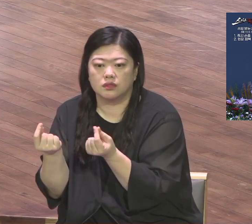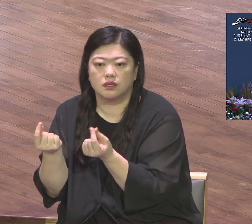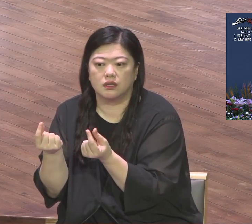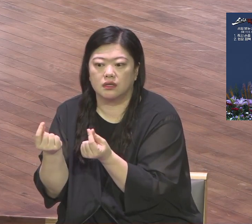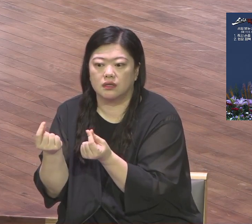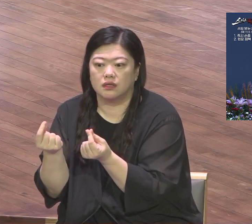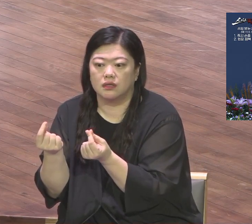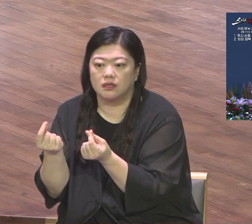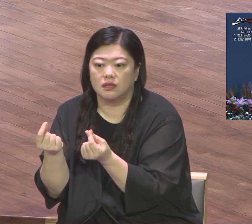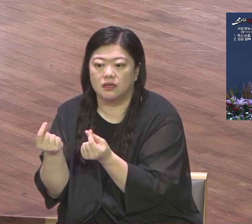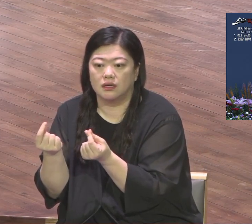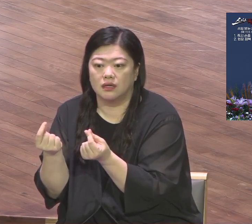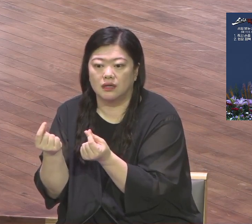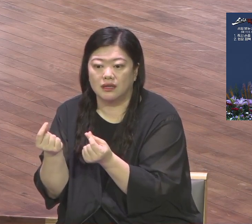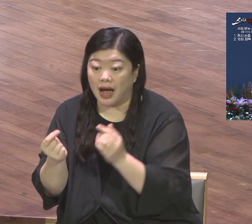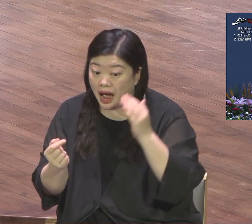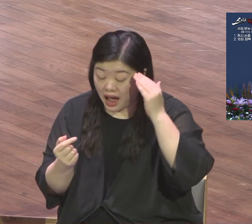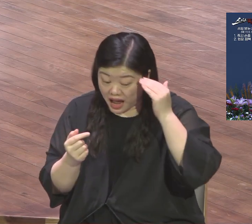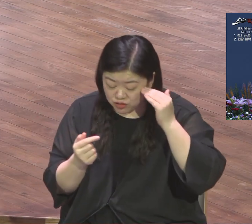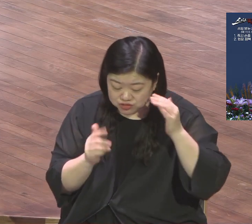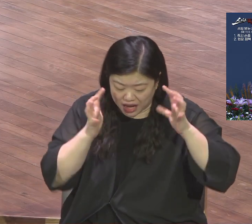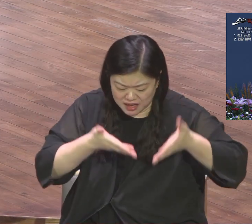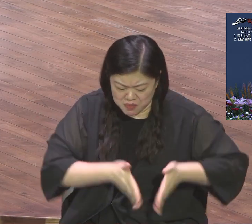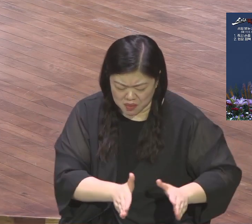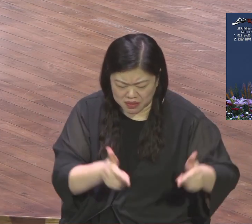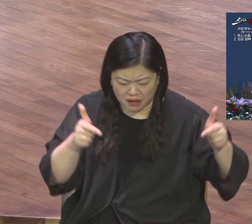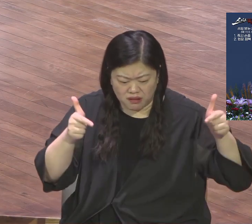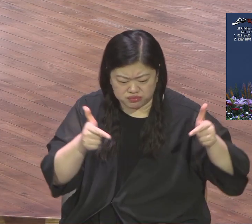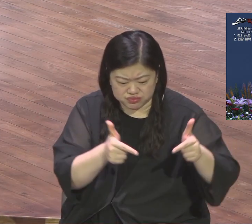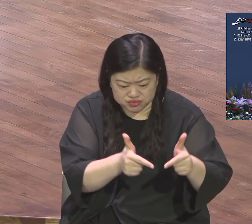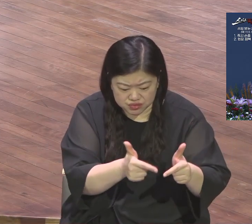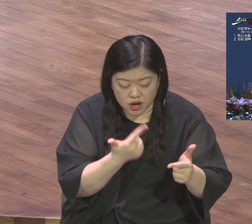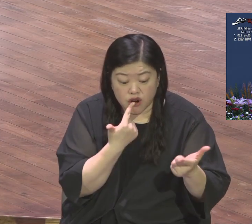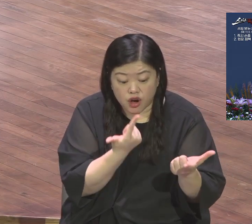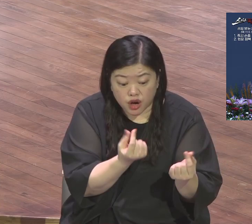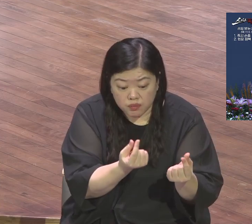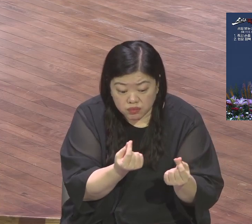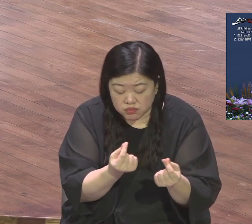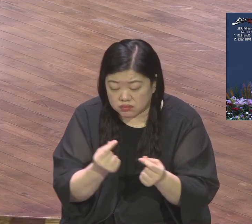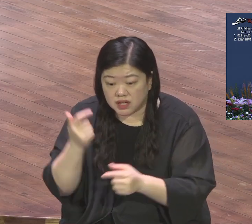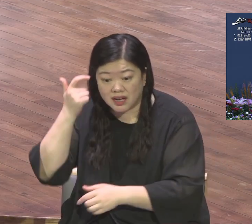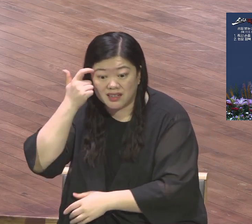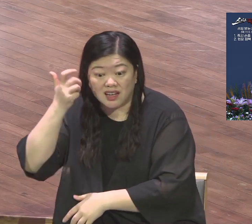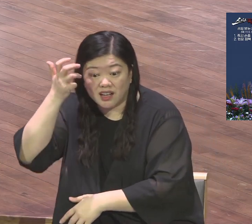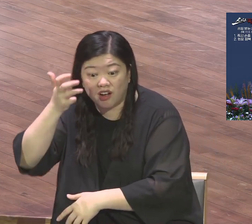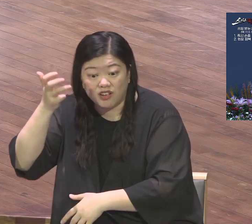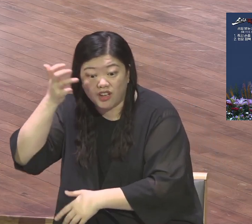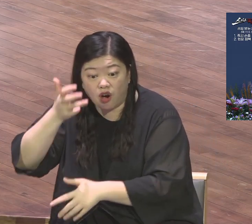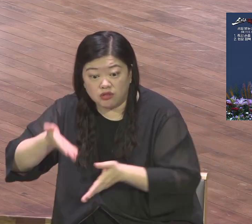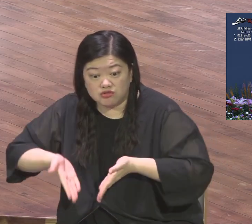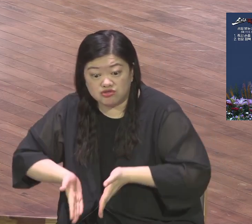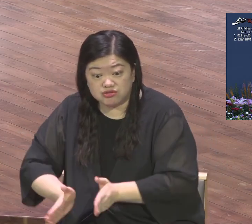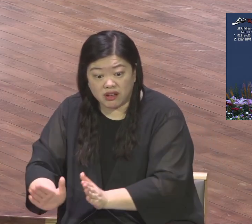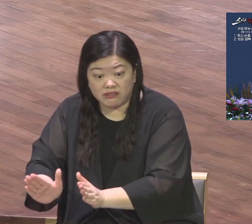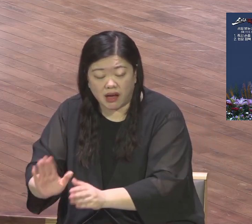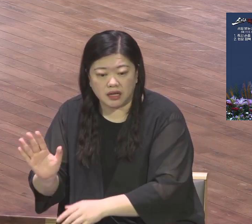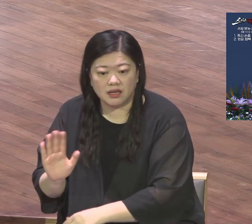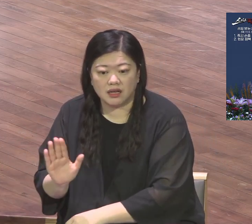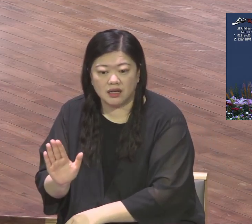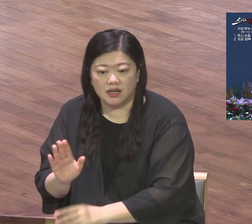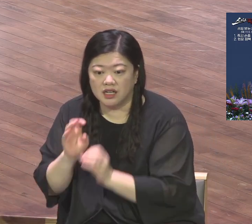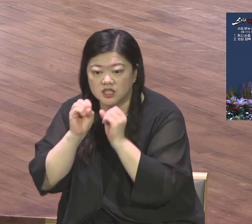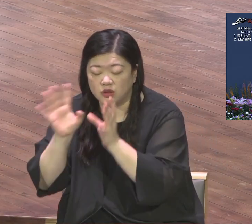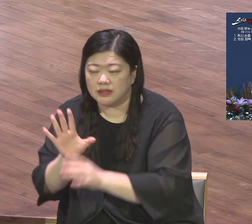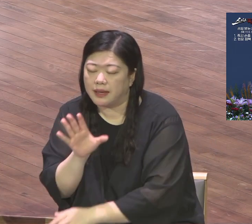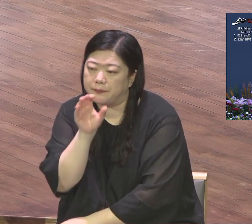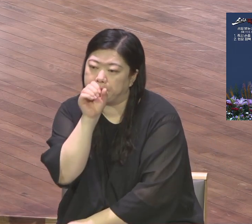우리나라의 이 출산율 추이와 비슷하다고 봐도 돼요. 이 영교회가요, 이런 현장의 흐름을 싹 다